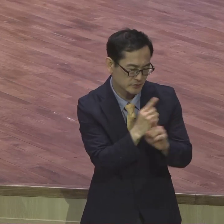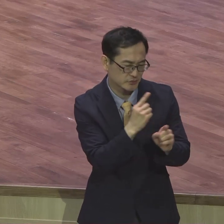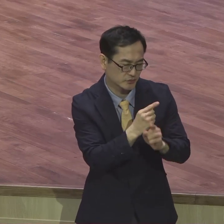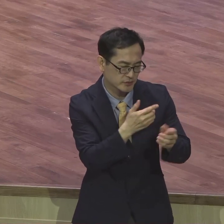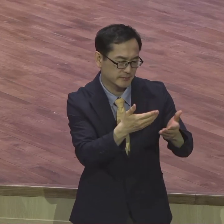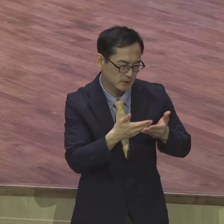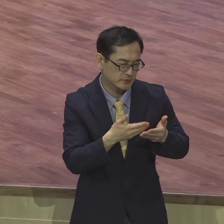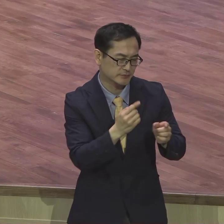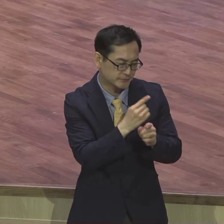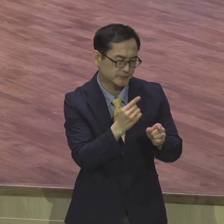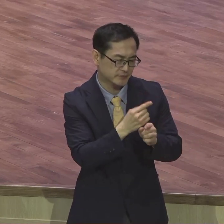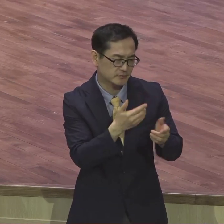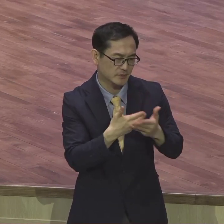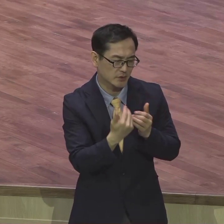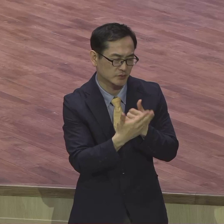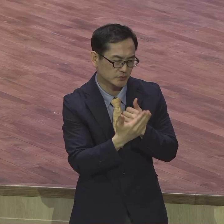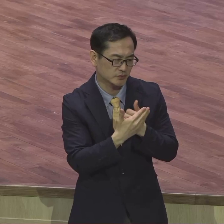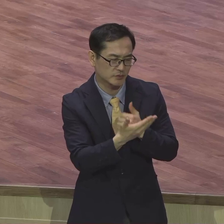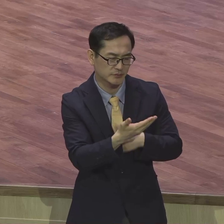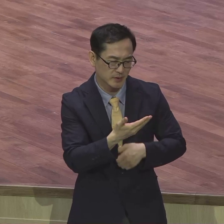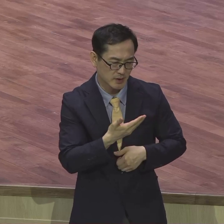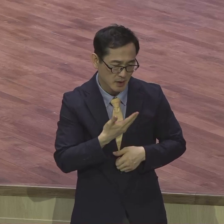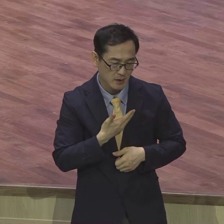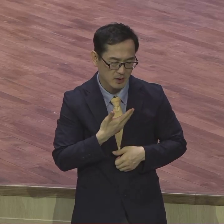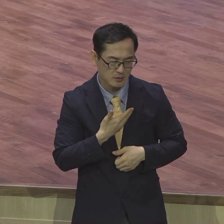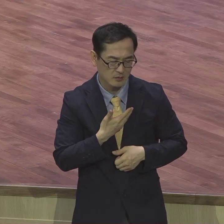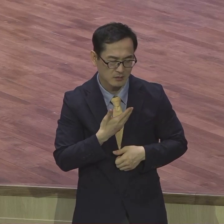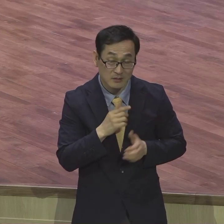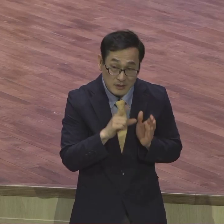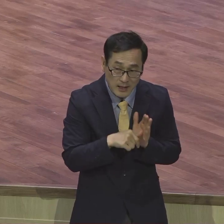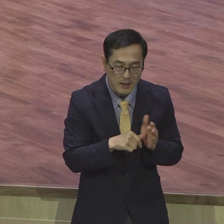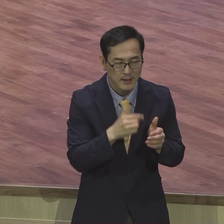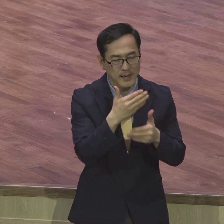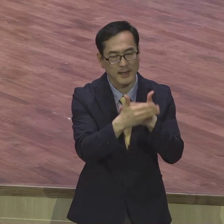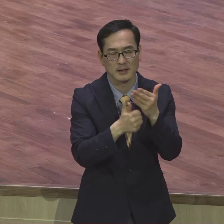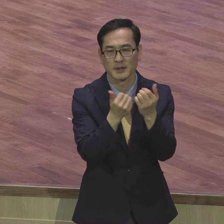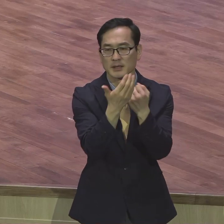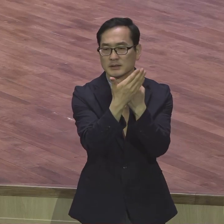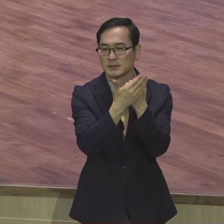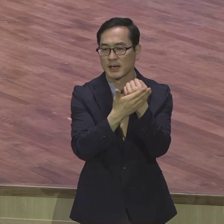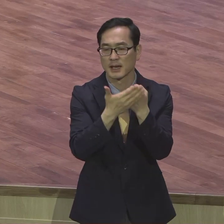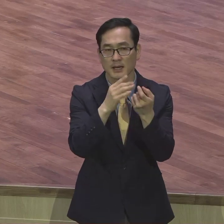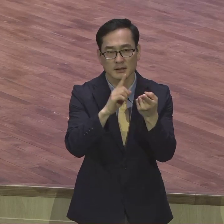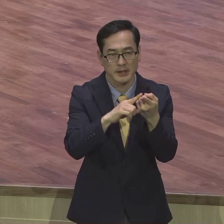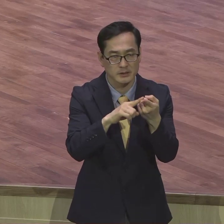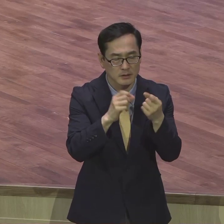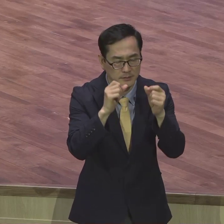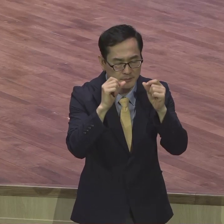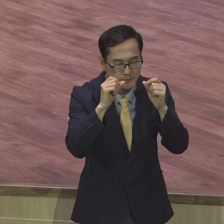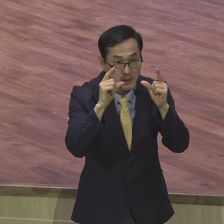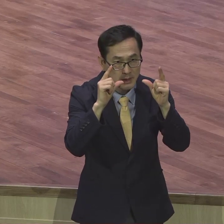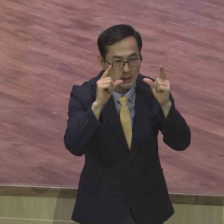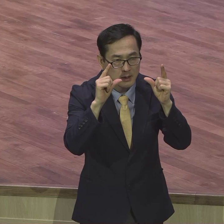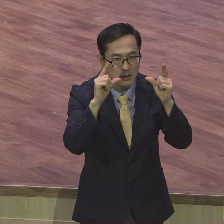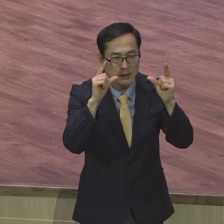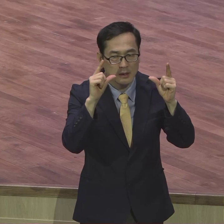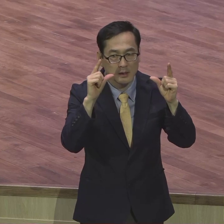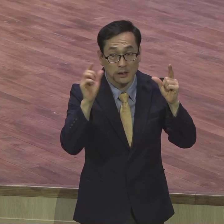은혜에 대한 재각성을 통해서 몸과 영혼이 다시 치유되는